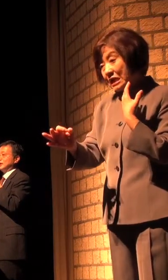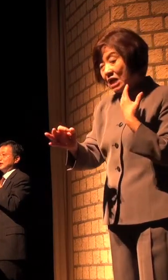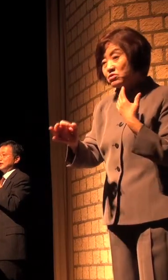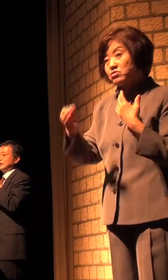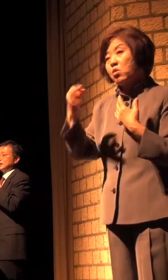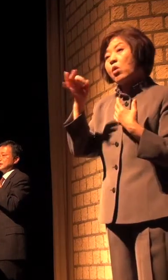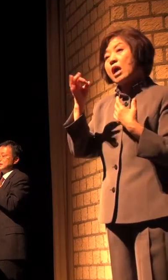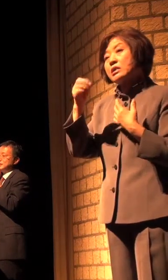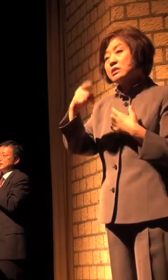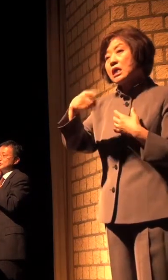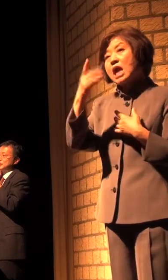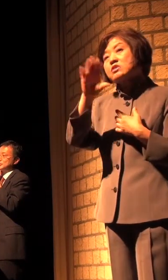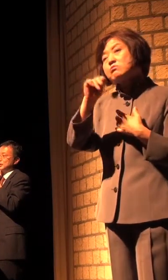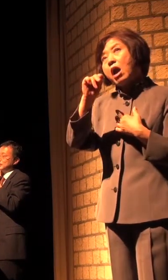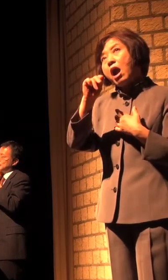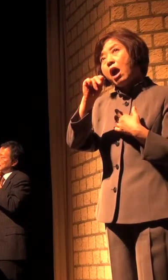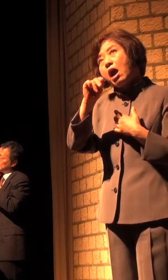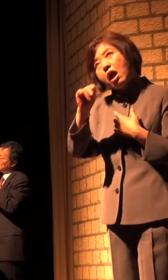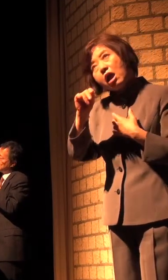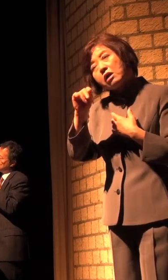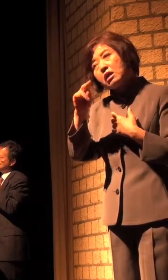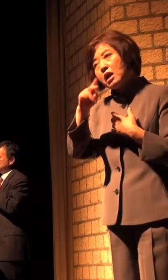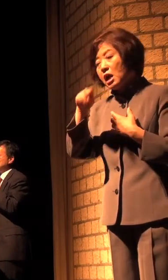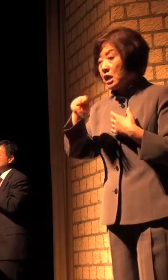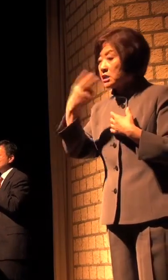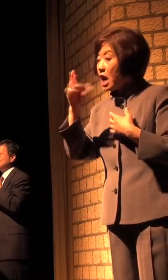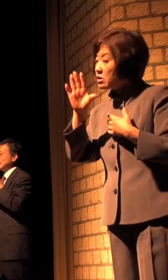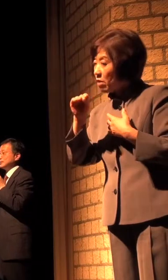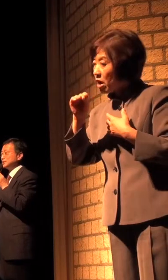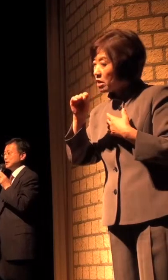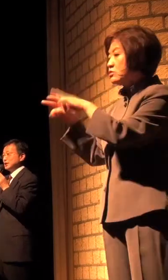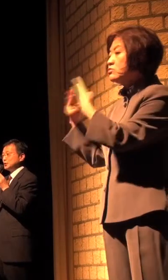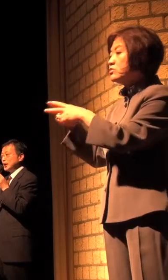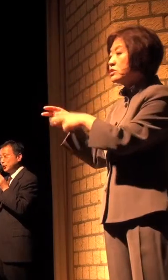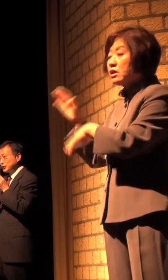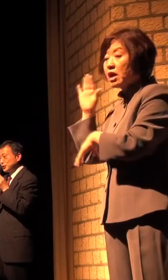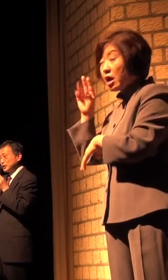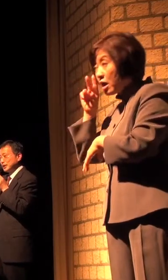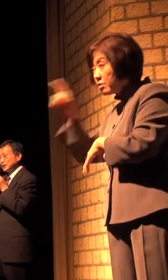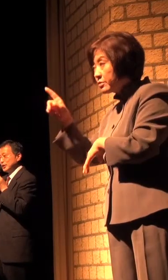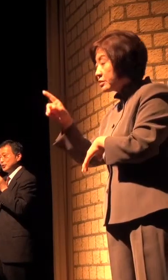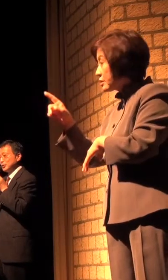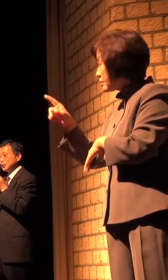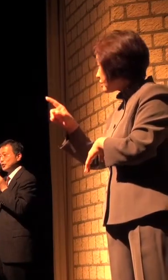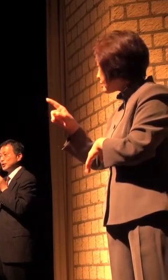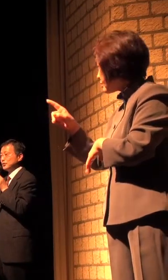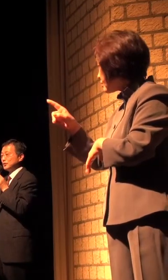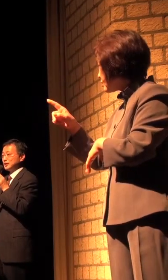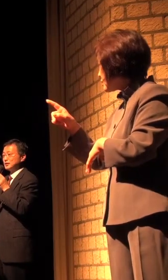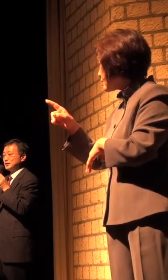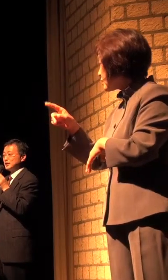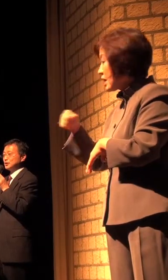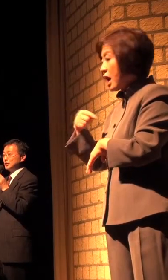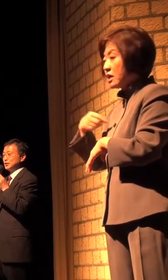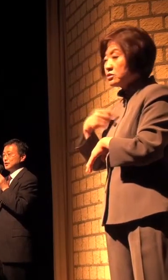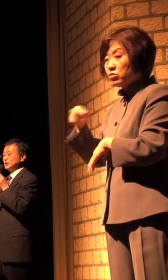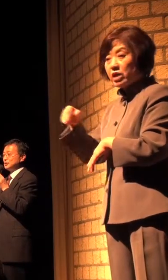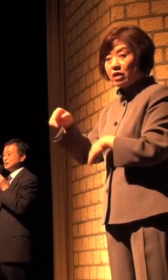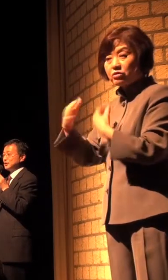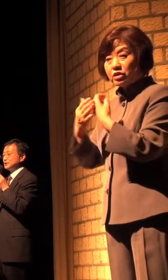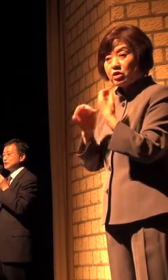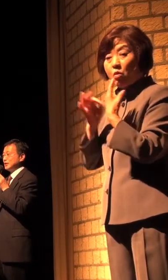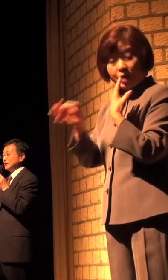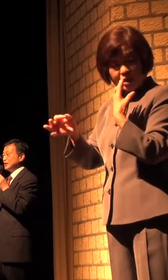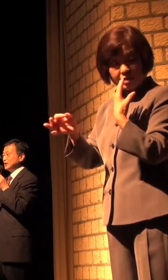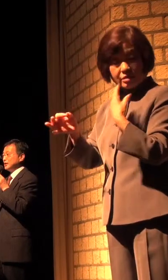とか200万とか、まあいろいろ方法があります。一部屋補強ってのがあって、おこれ結構画期的だなと。非